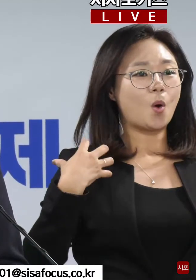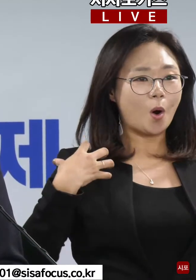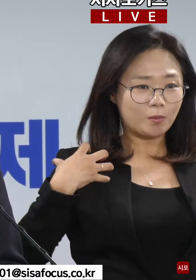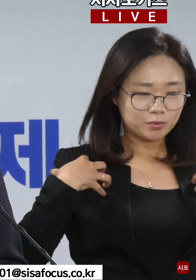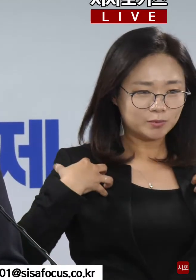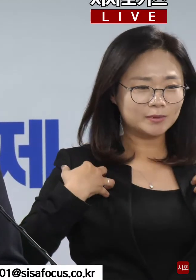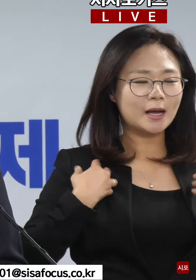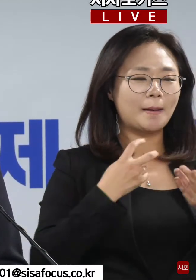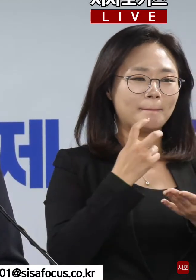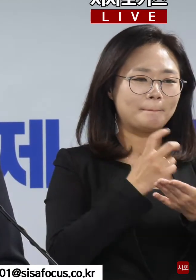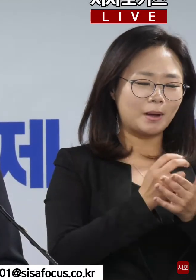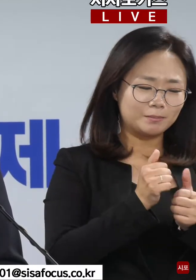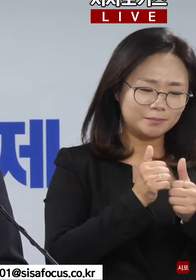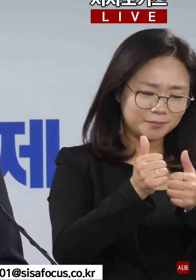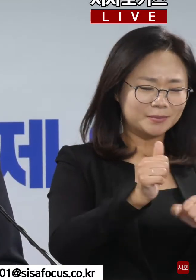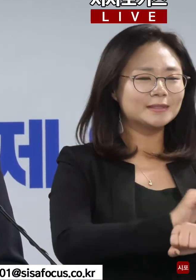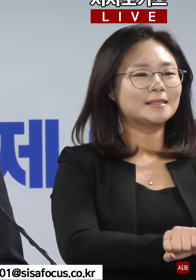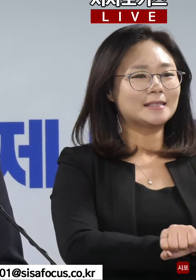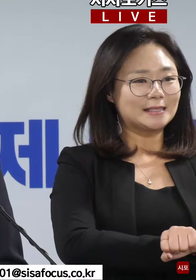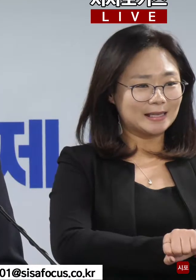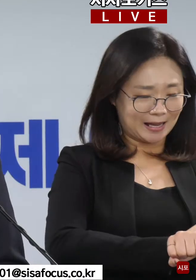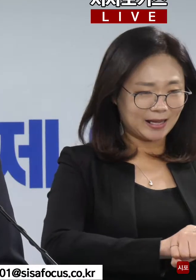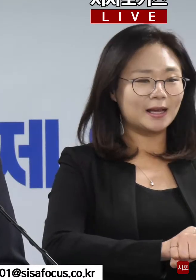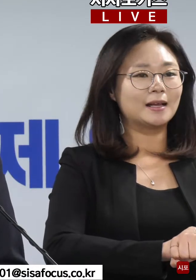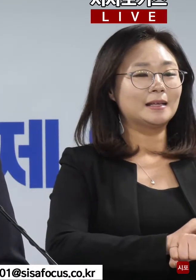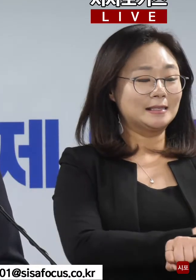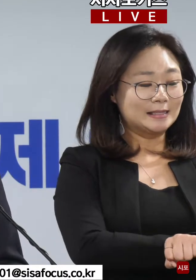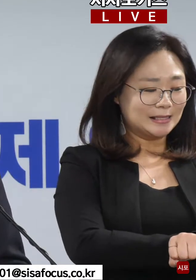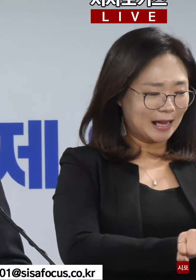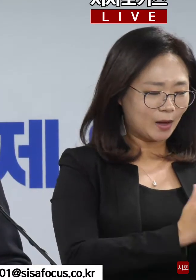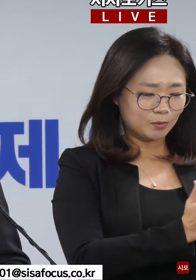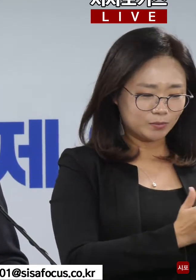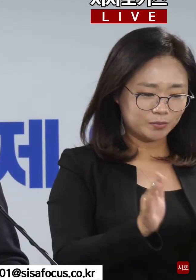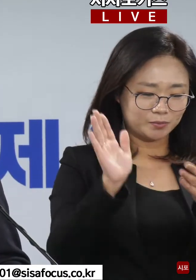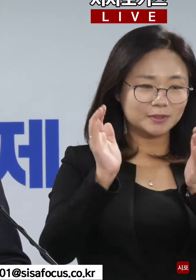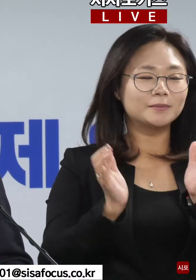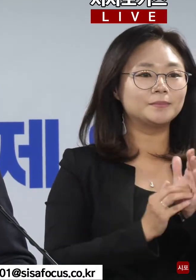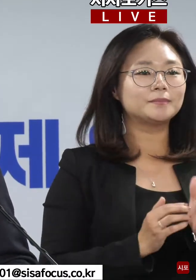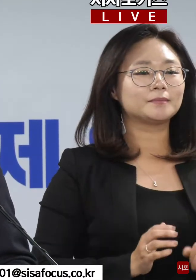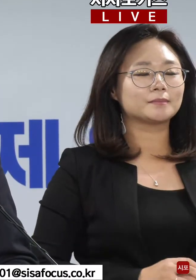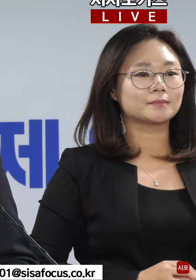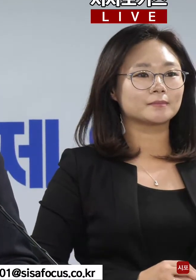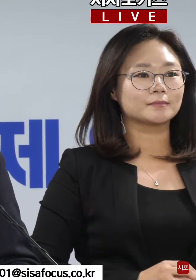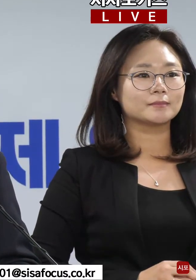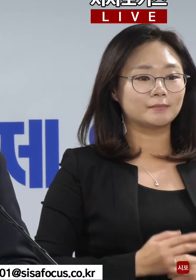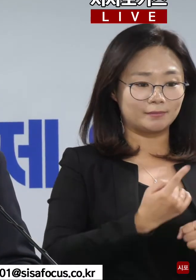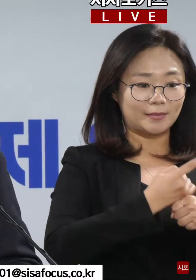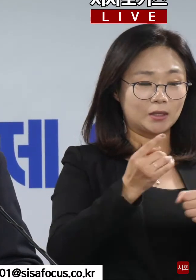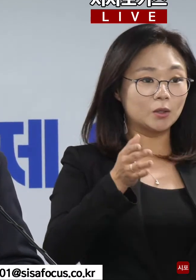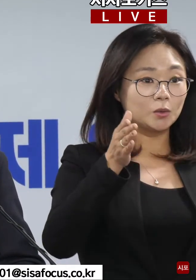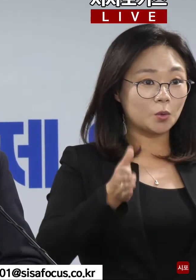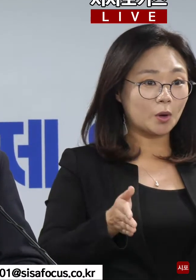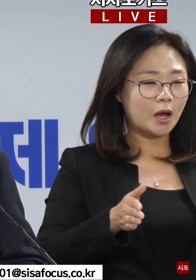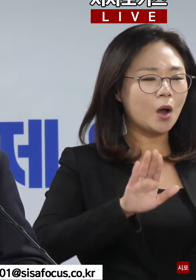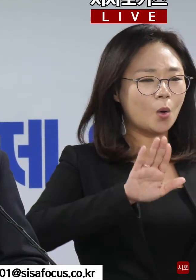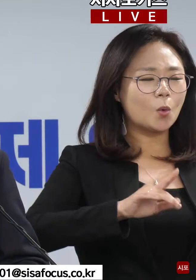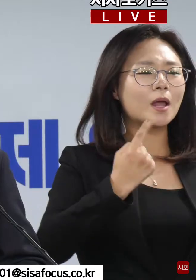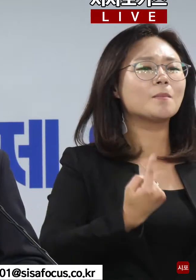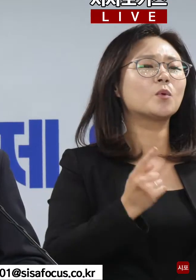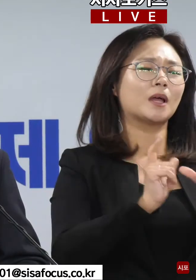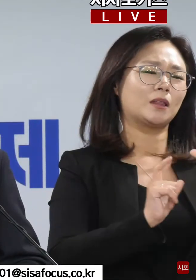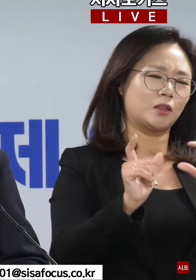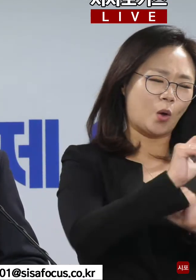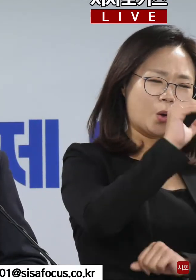이런 방침에 협조해가면서 슬기롭게 넘어왔던 것 같습니다. 내년 한 해는 올해보다는 더